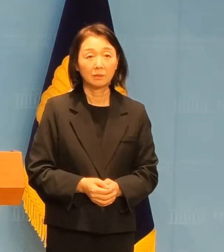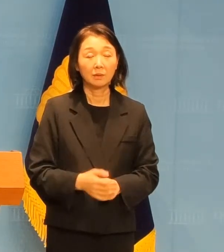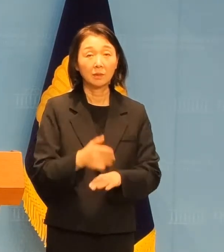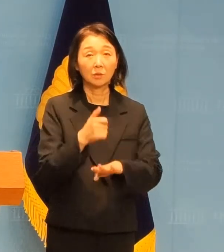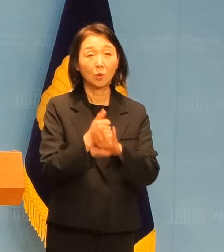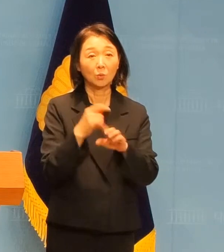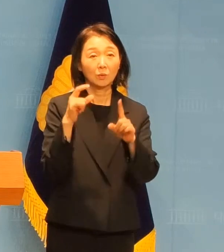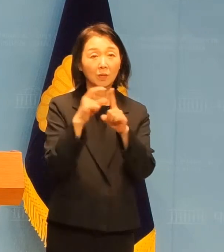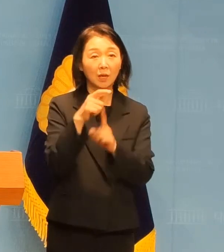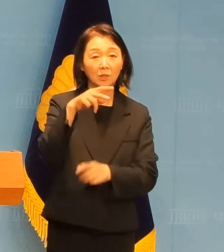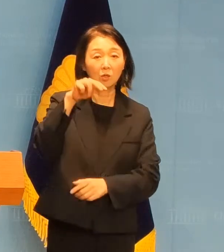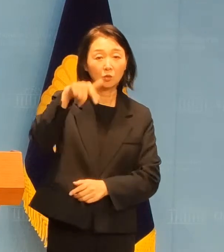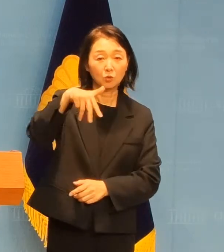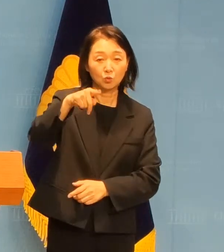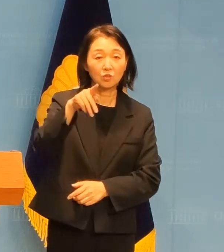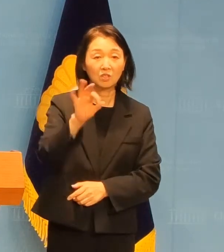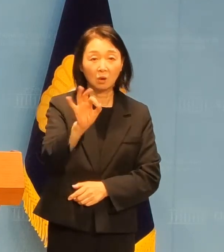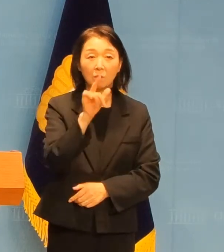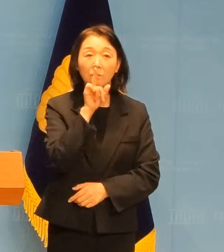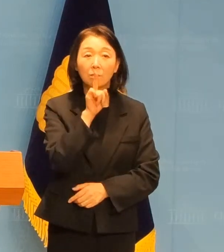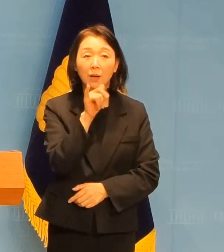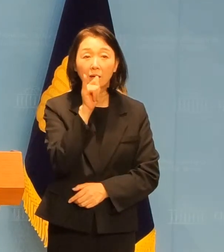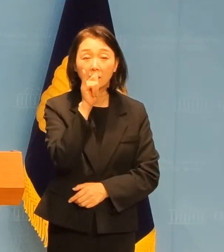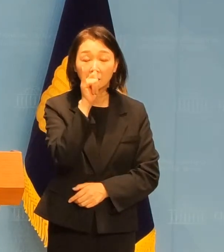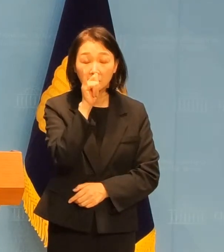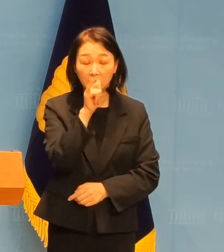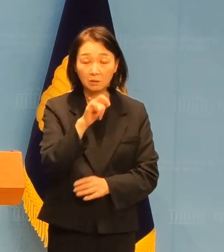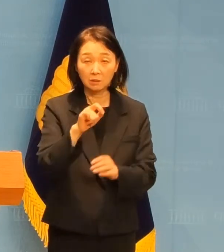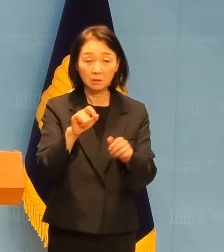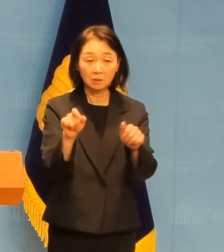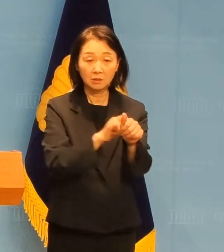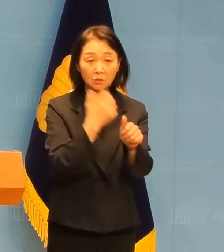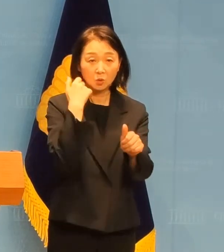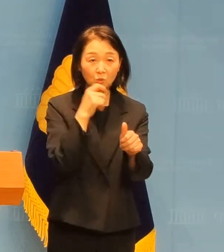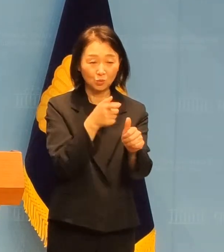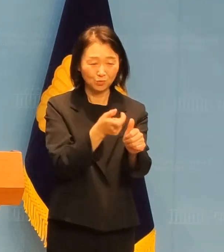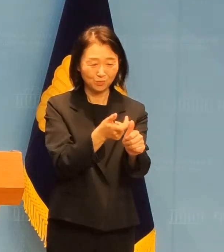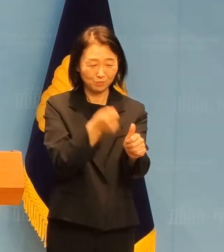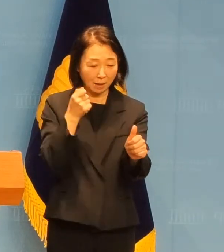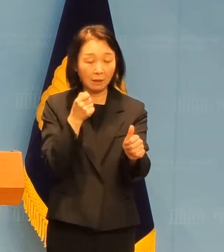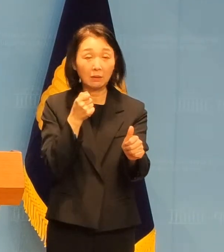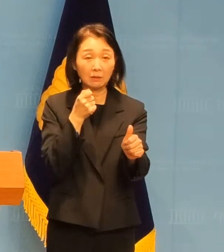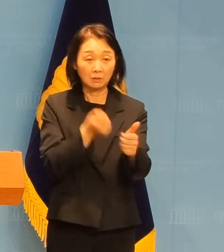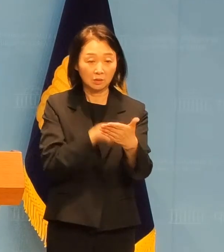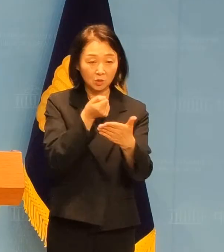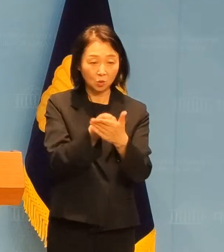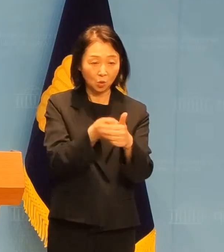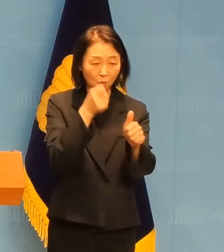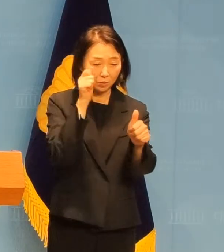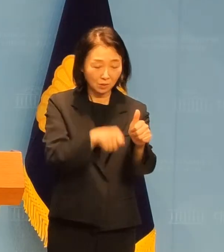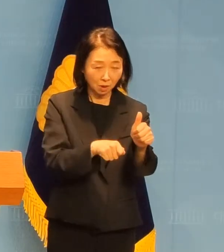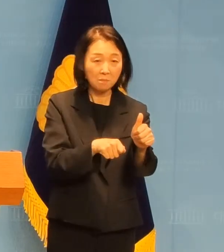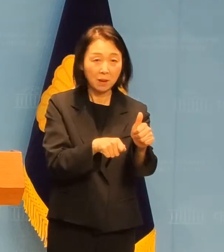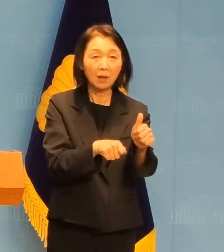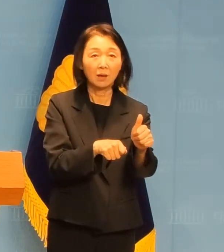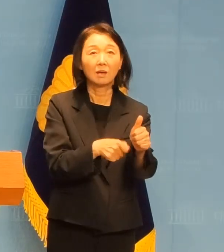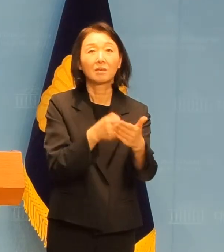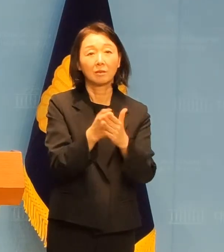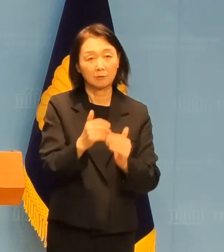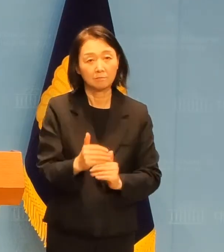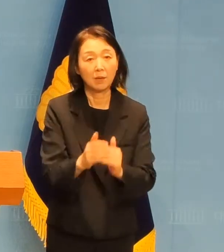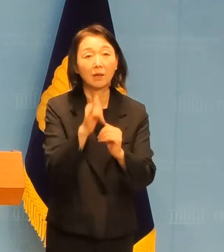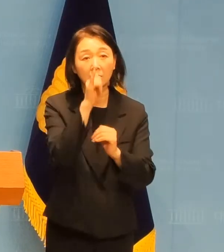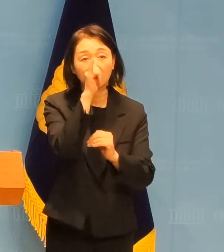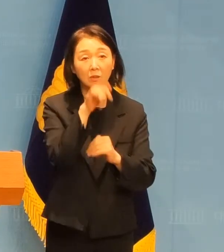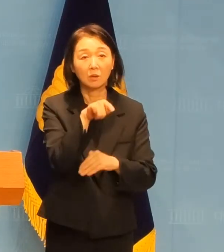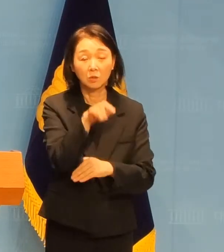숙청한다고 합니다. 특정 개인을 찍어서 결론을 미리 정하고 진행하기 때문입니다.